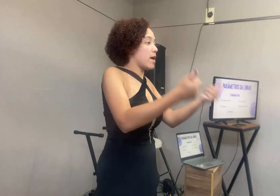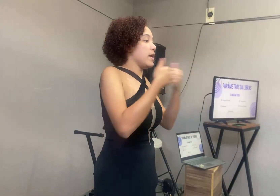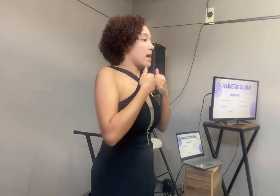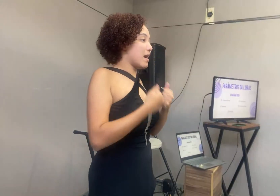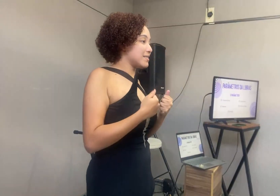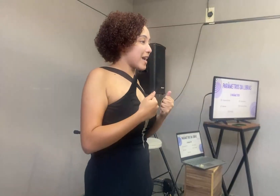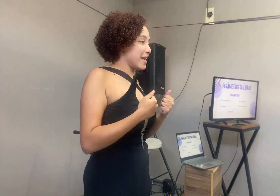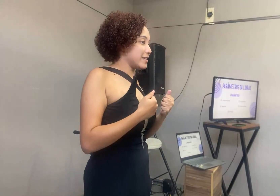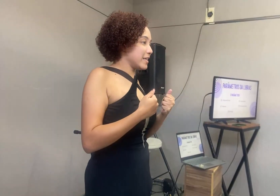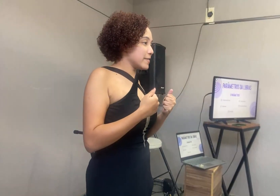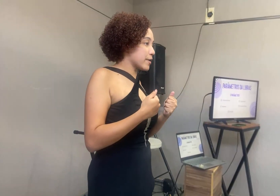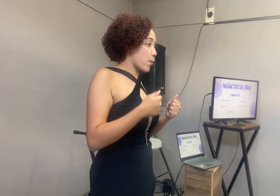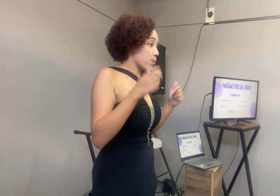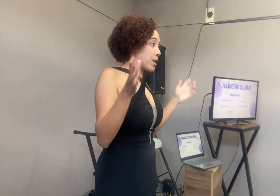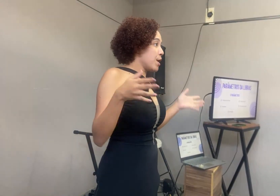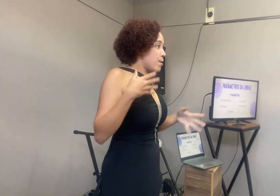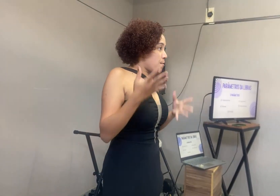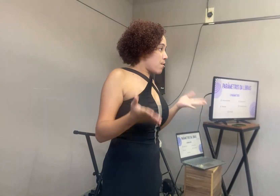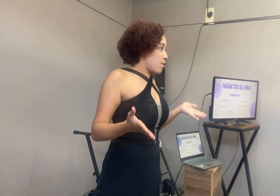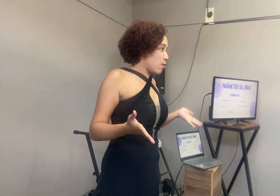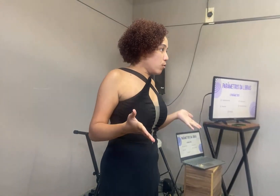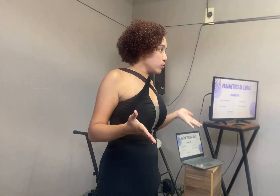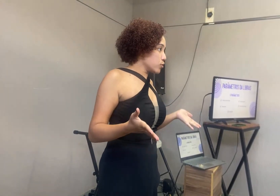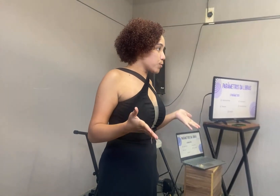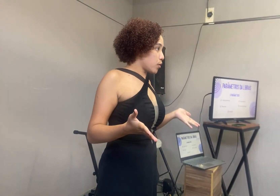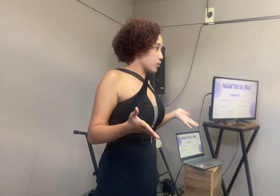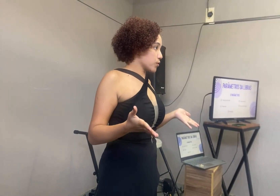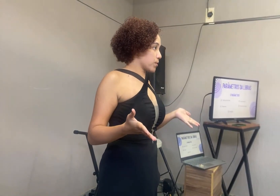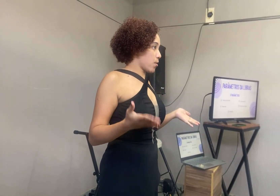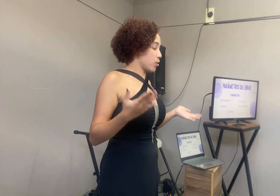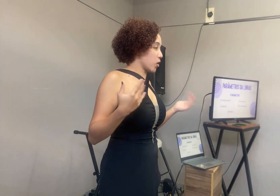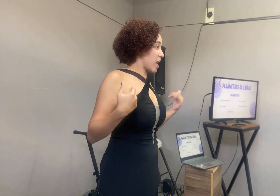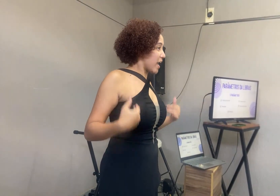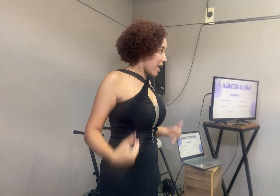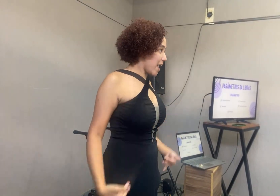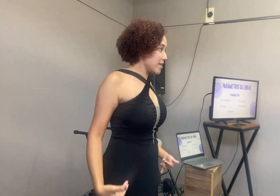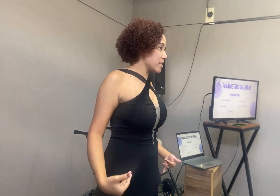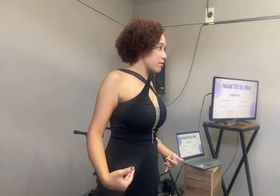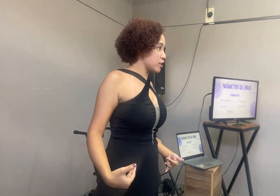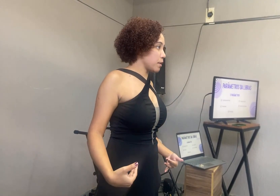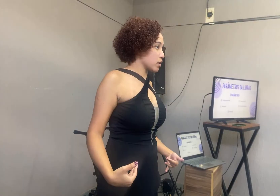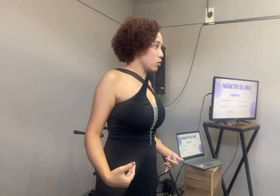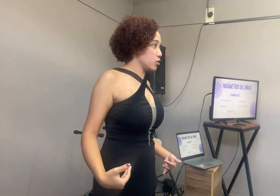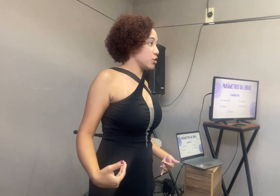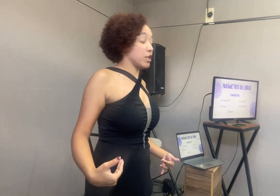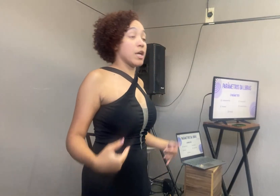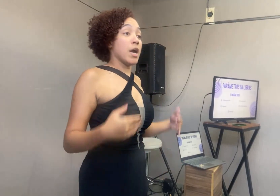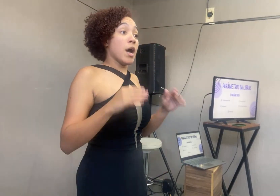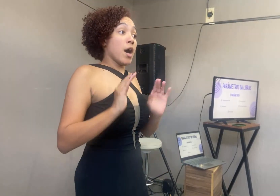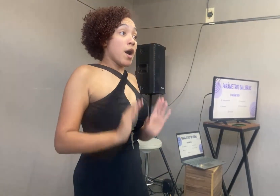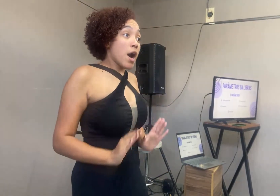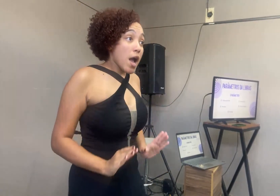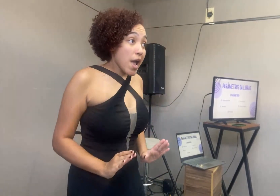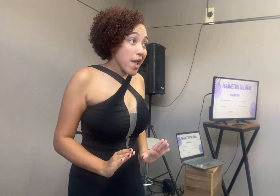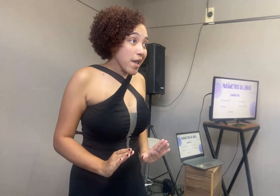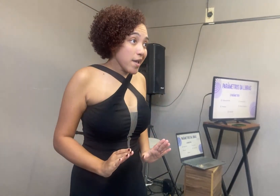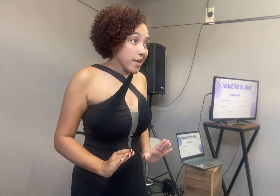vai atrair a atenção. Um dos pontos que eu coloquei essa vestimenta hoje é